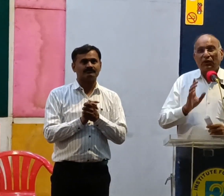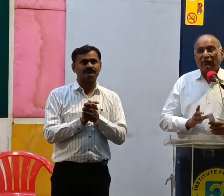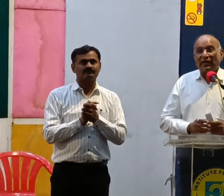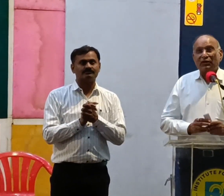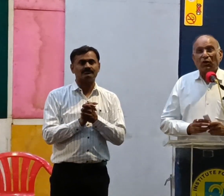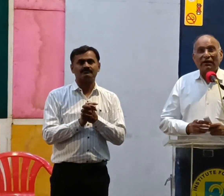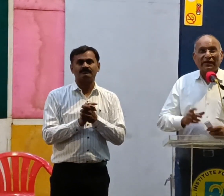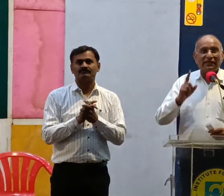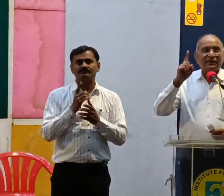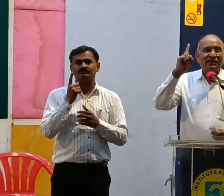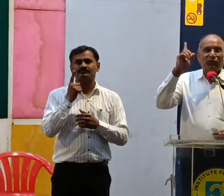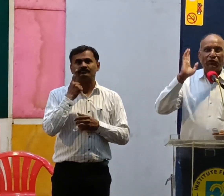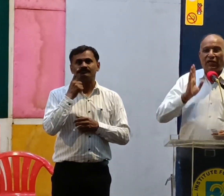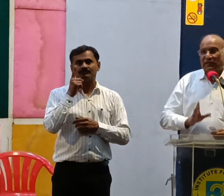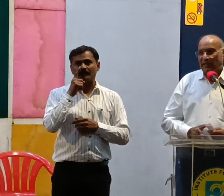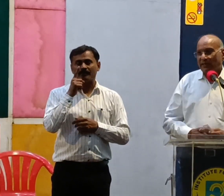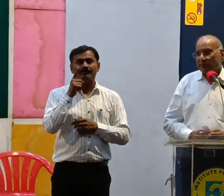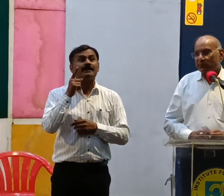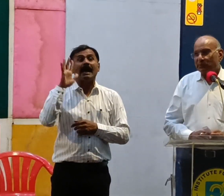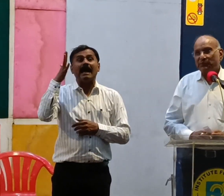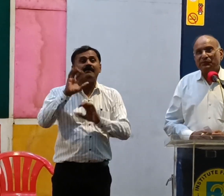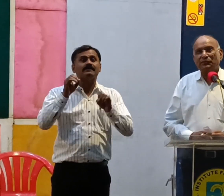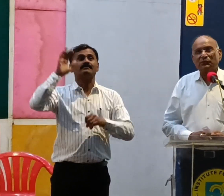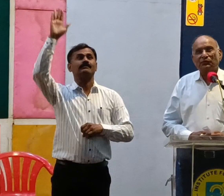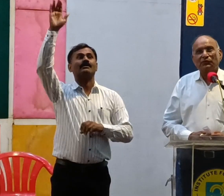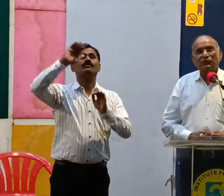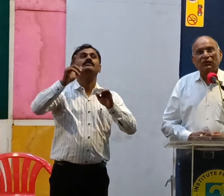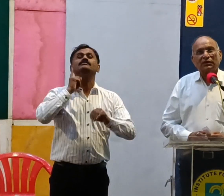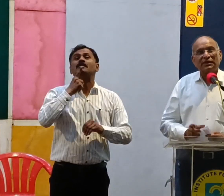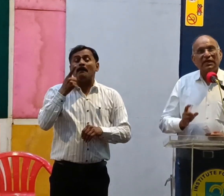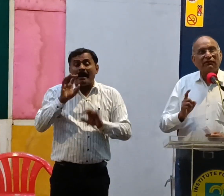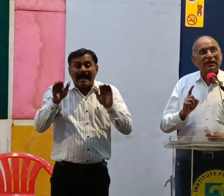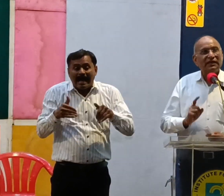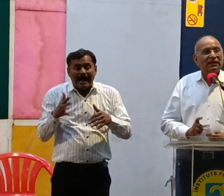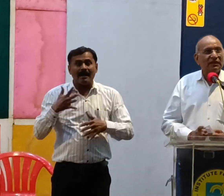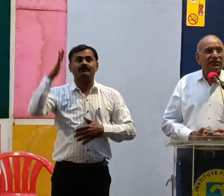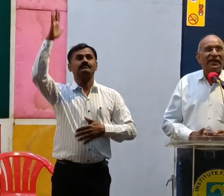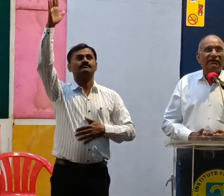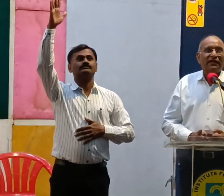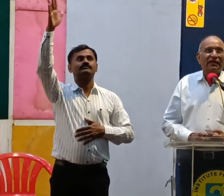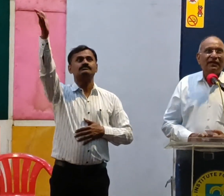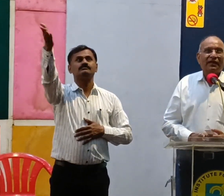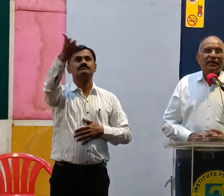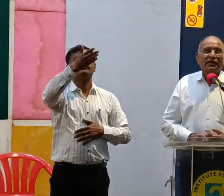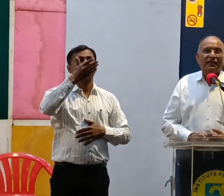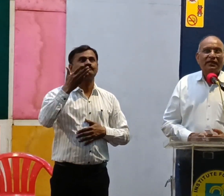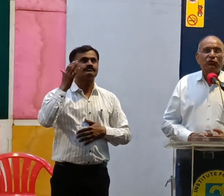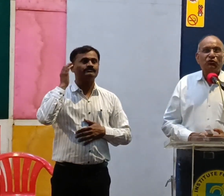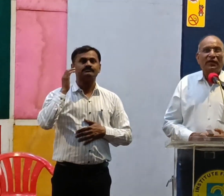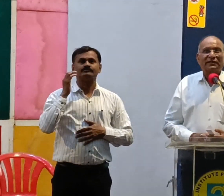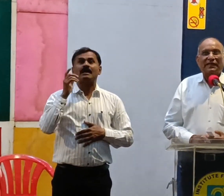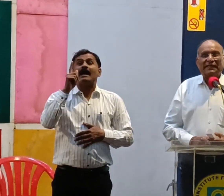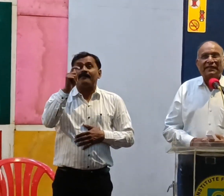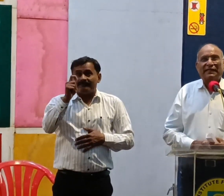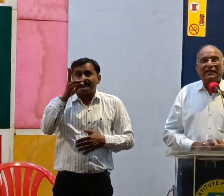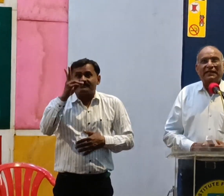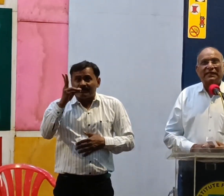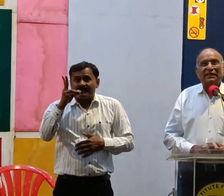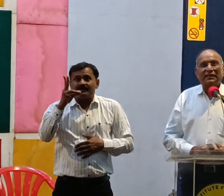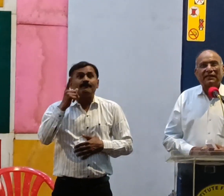કયા બાળકોના વાલીઓ આવ્યા નથી, જરા ઊંચો હાથ કરે, જેના વાલી નથી આવ્યા એ ઊંચો હાથ